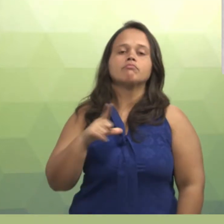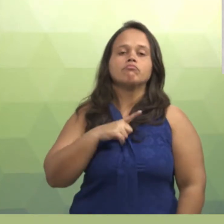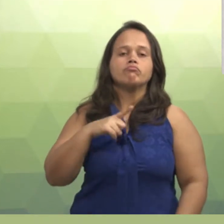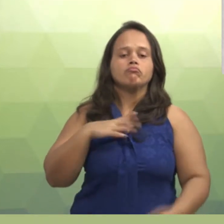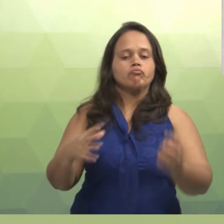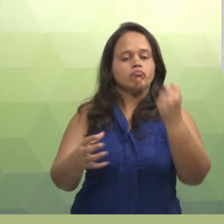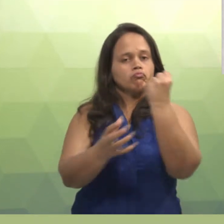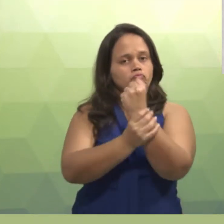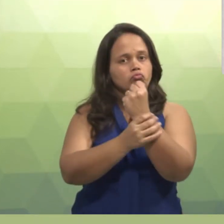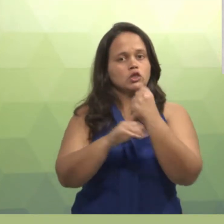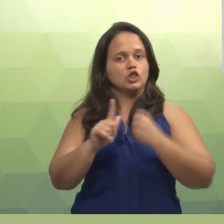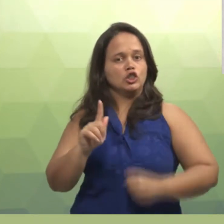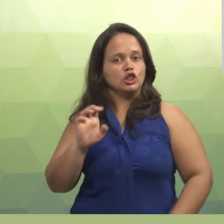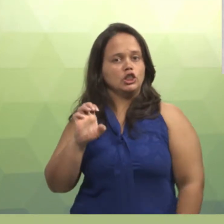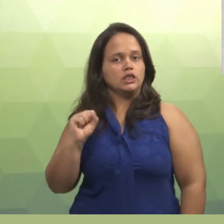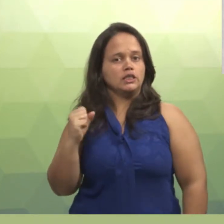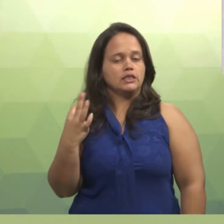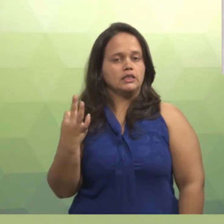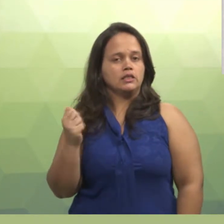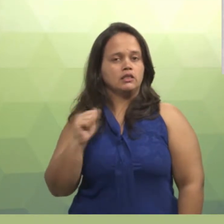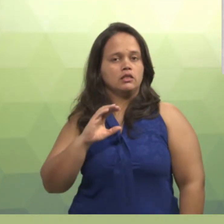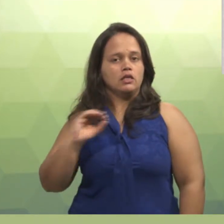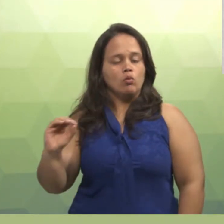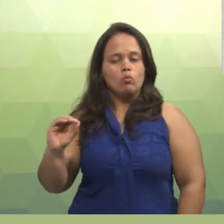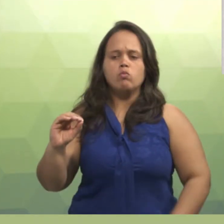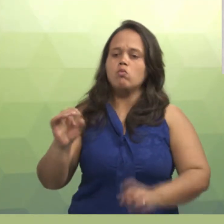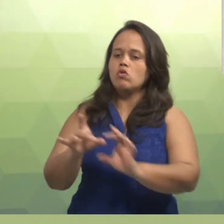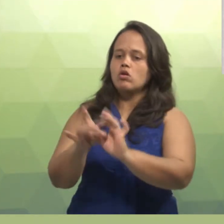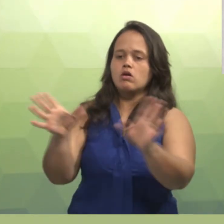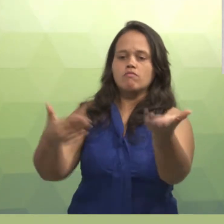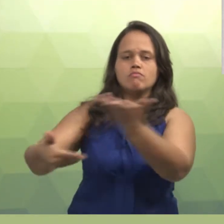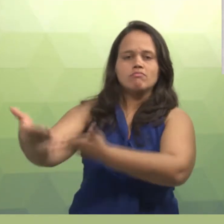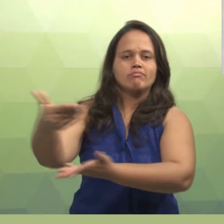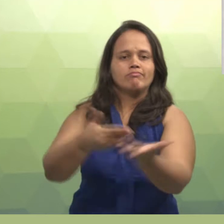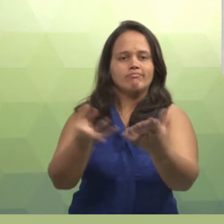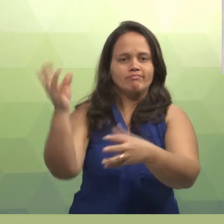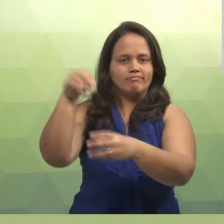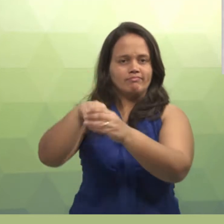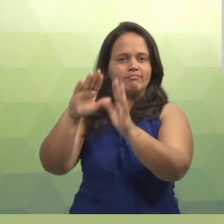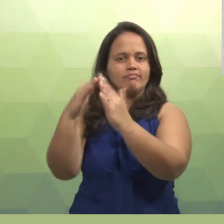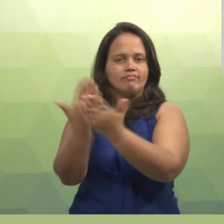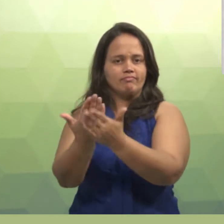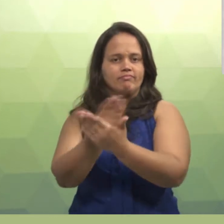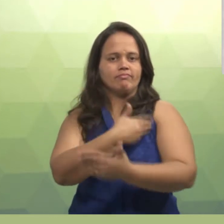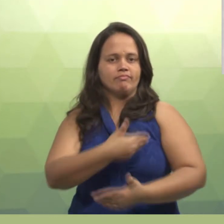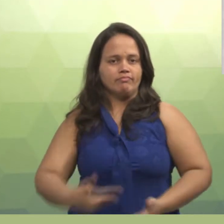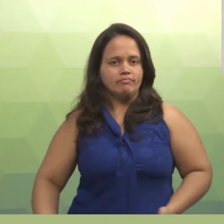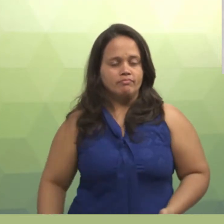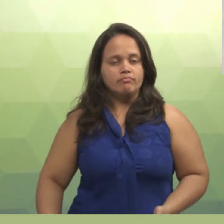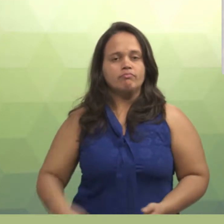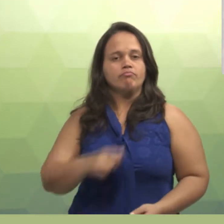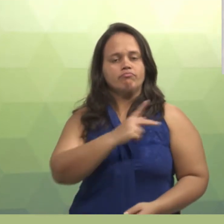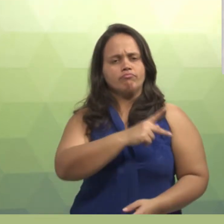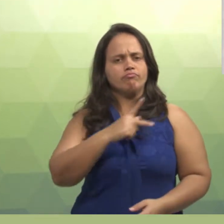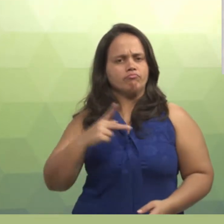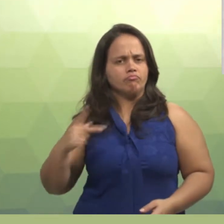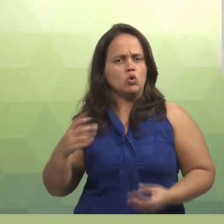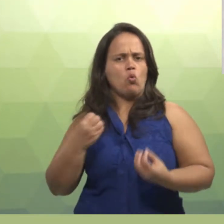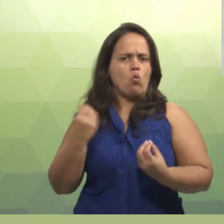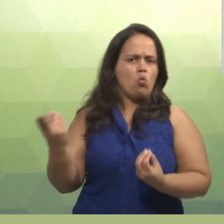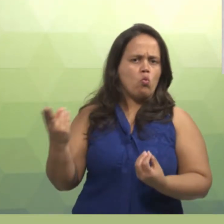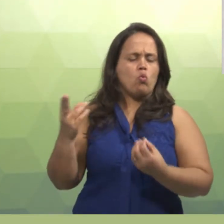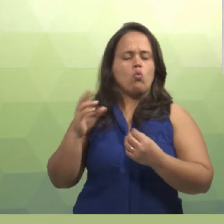e Base da Educação, como meio de assegurar a gestão democrática da instituição pública. O projeto político-pedagógico,